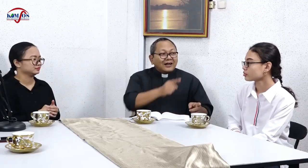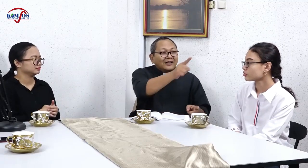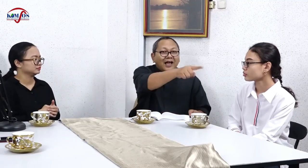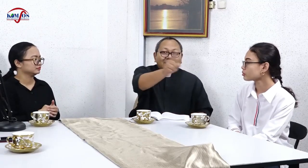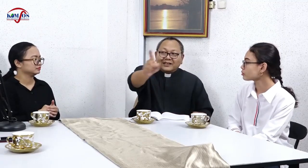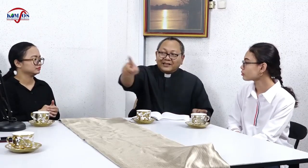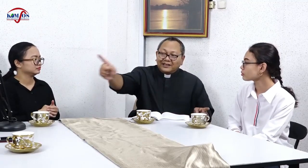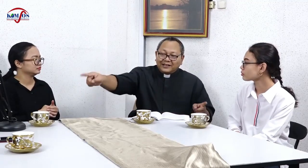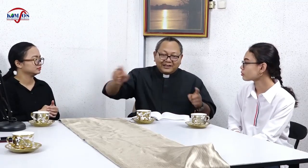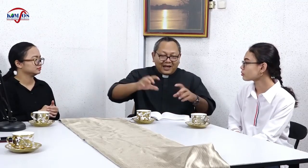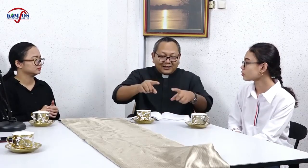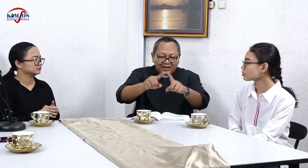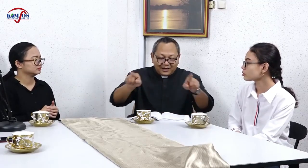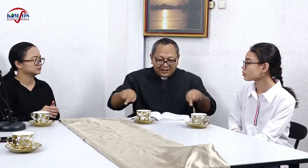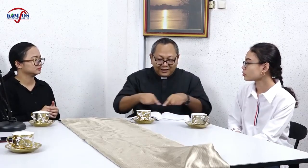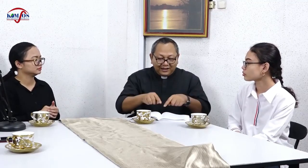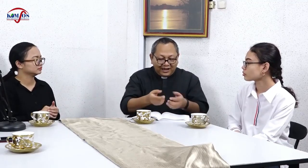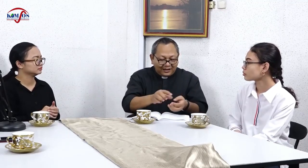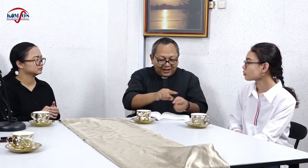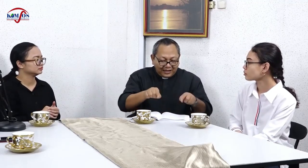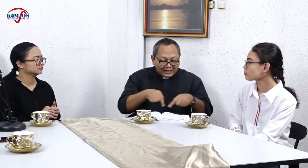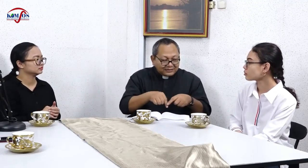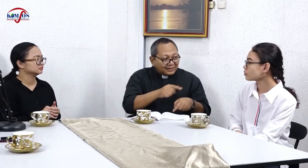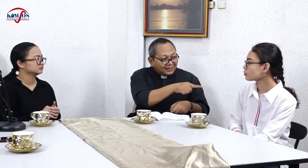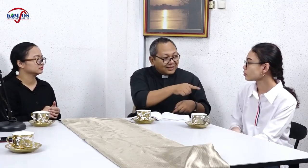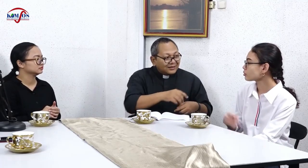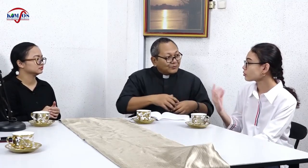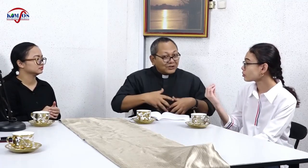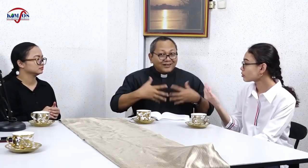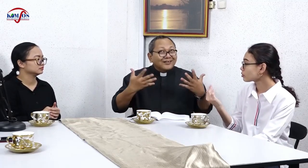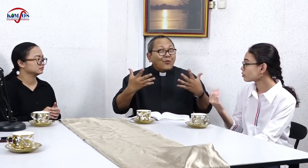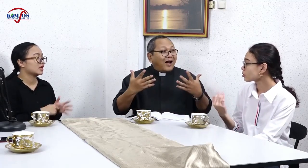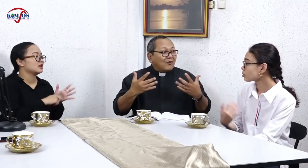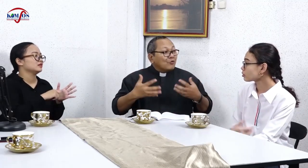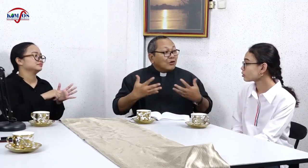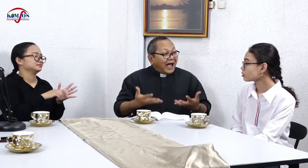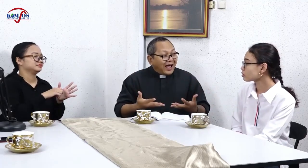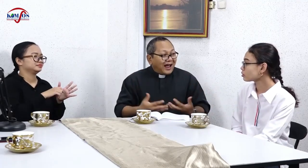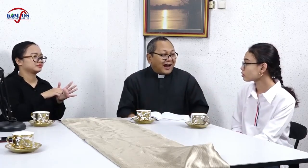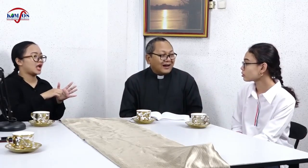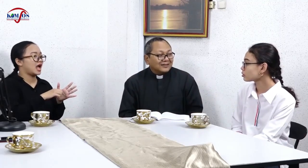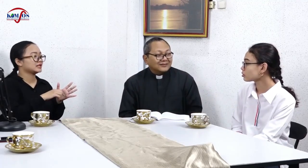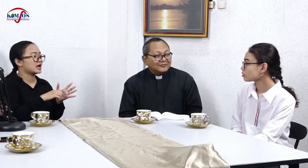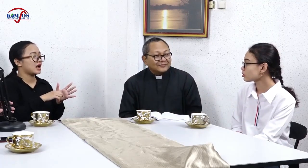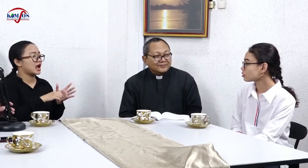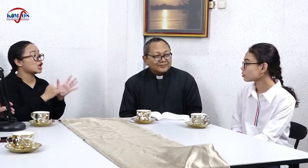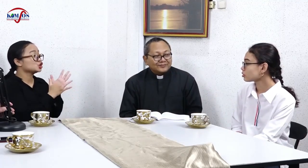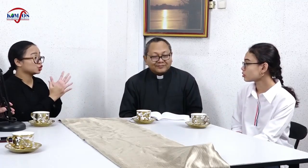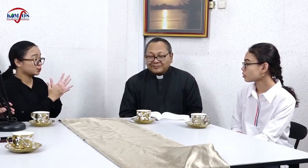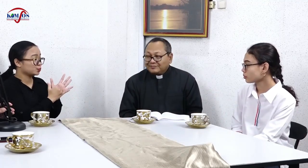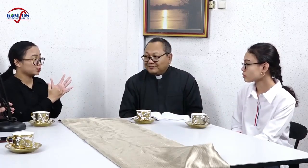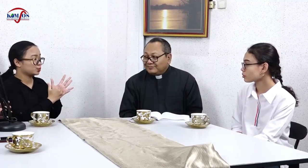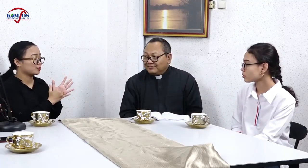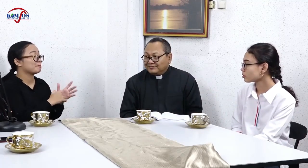dengan adanya ini ini ada ada gadget jadi mudah ada